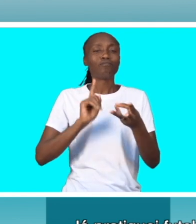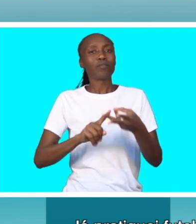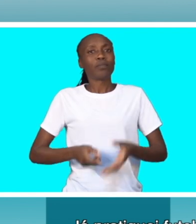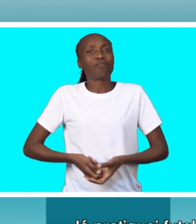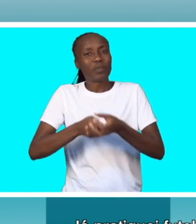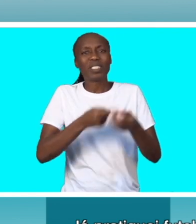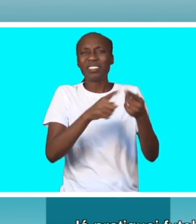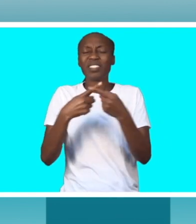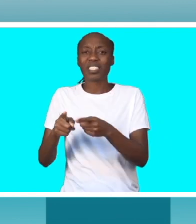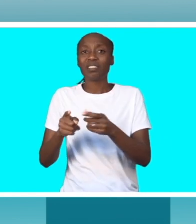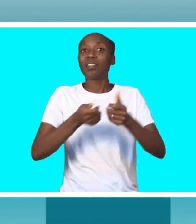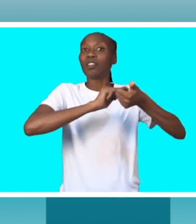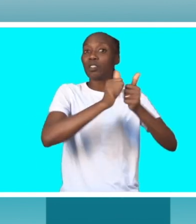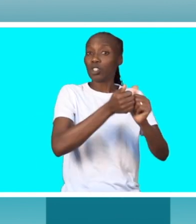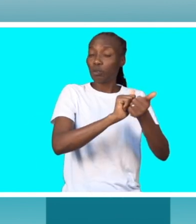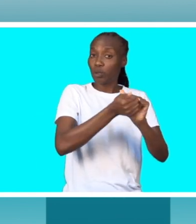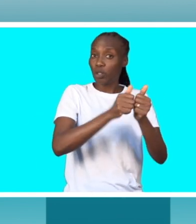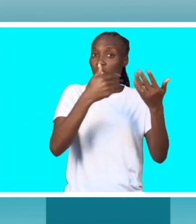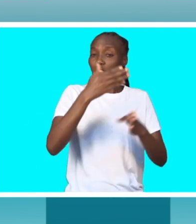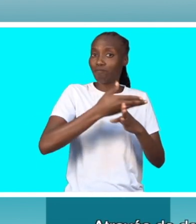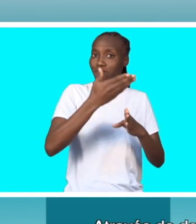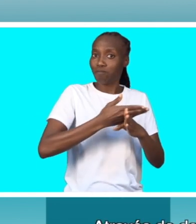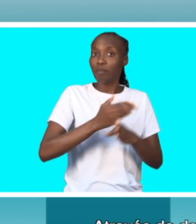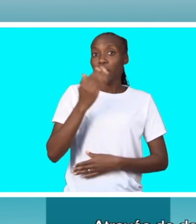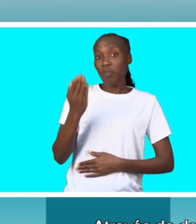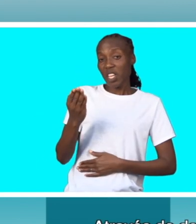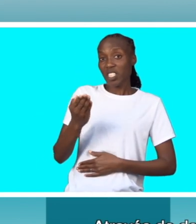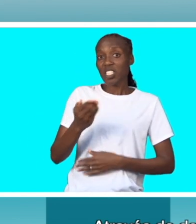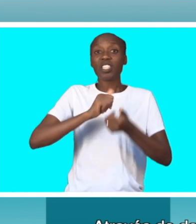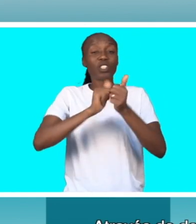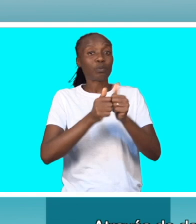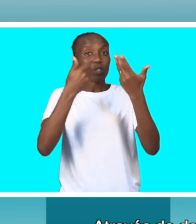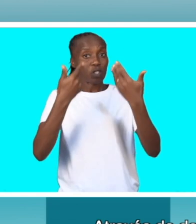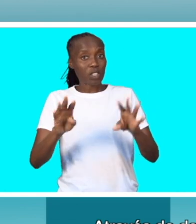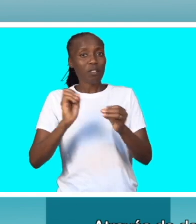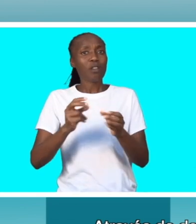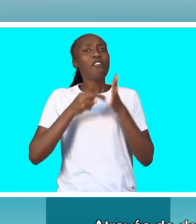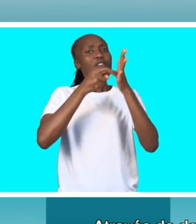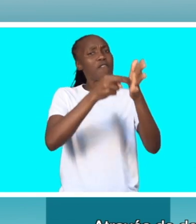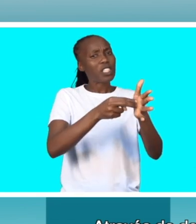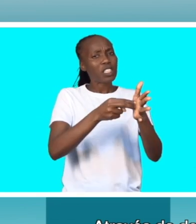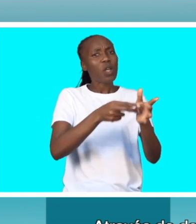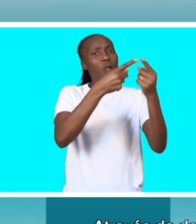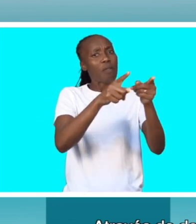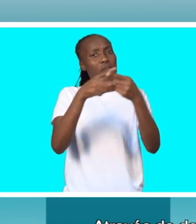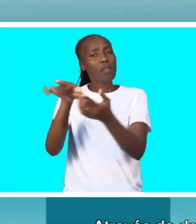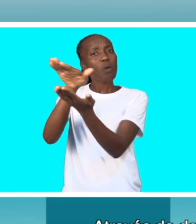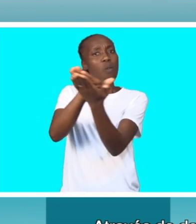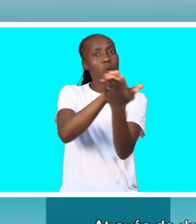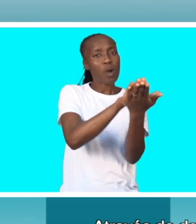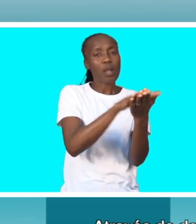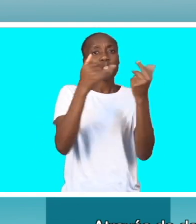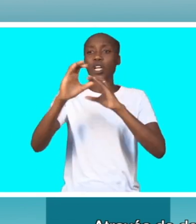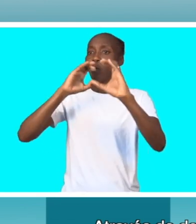Os pais Desportos Neste desporto Também já saí Já viajei Já fui em alguns locais Já